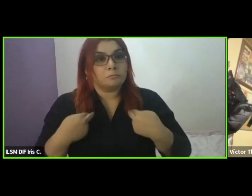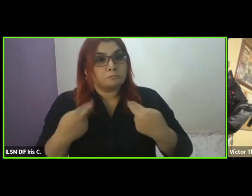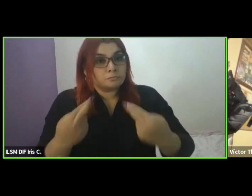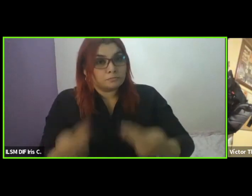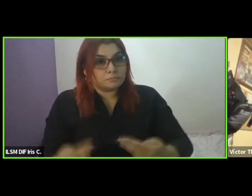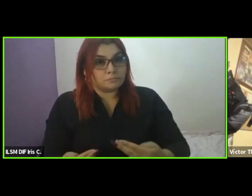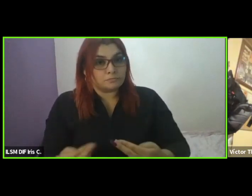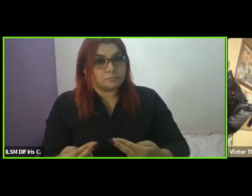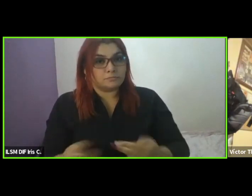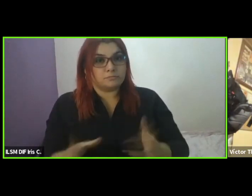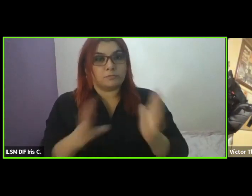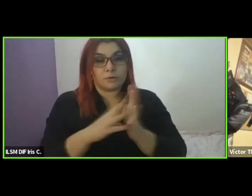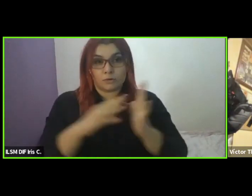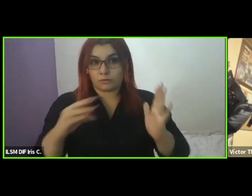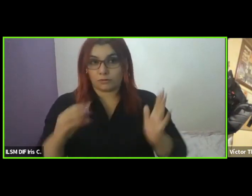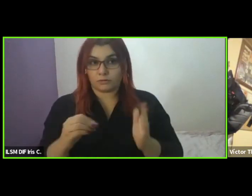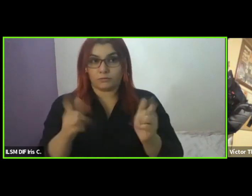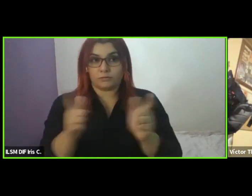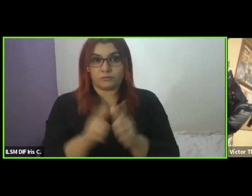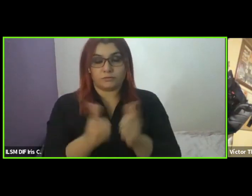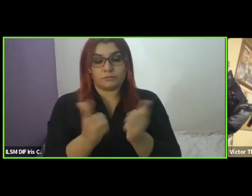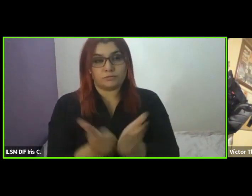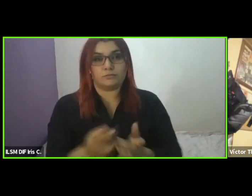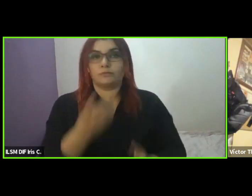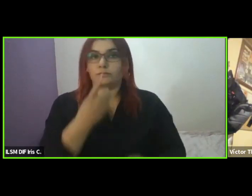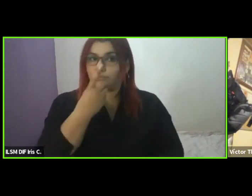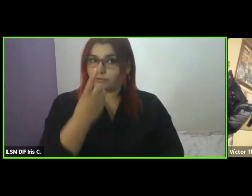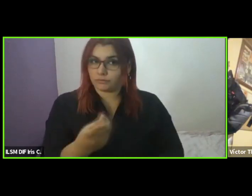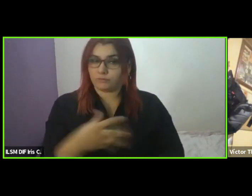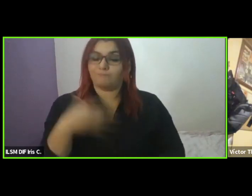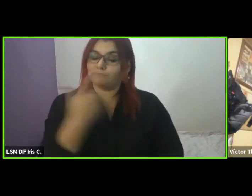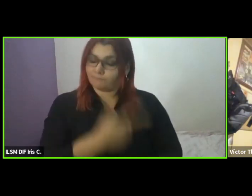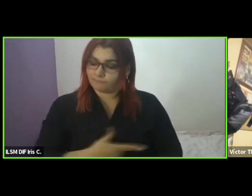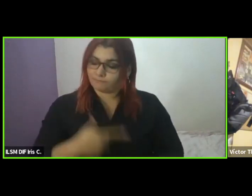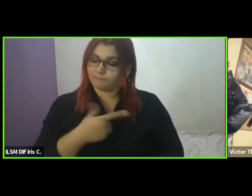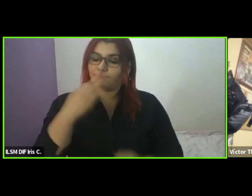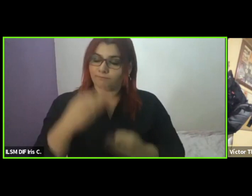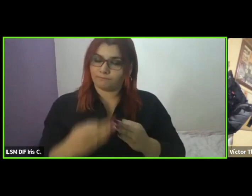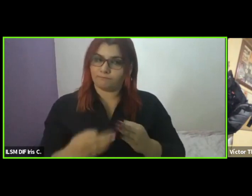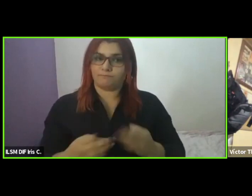final de la presentación se lo daré.